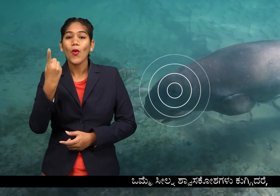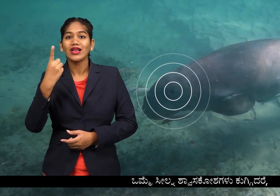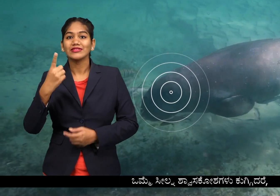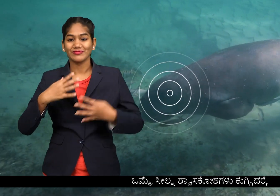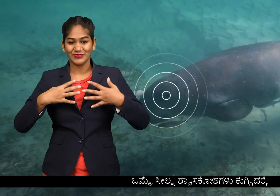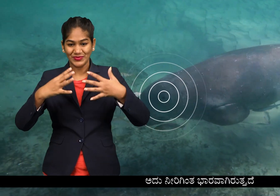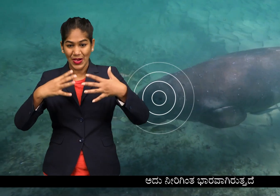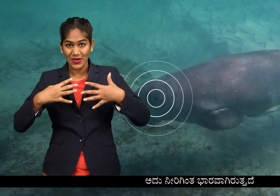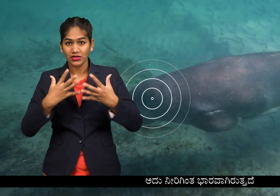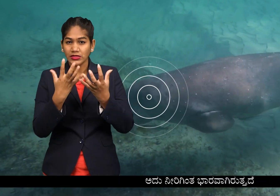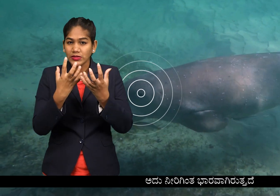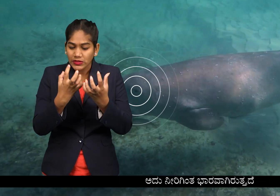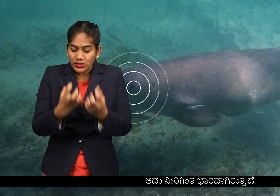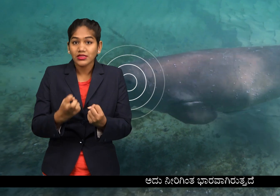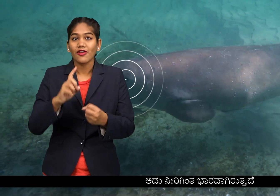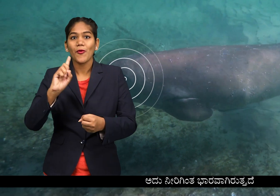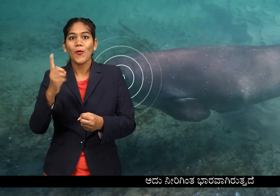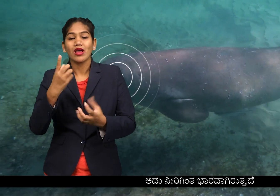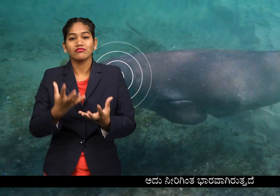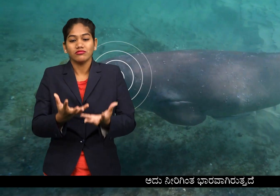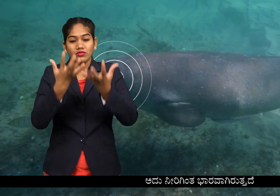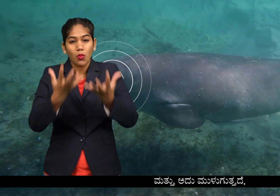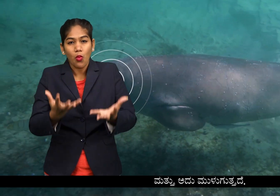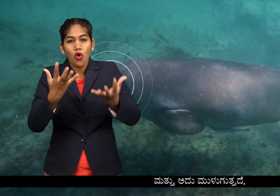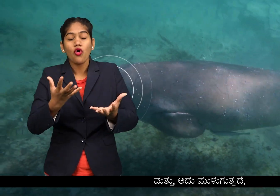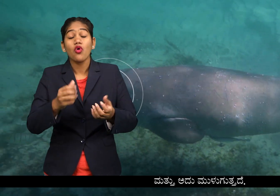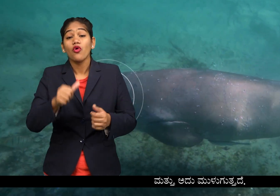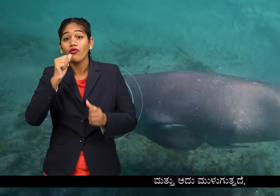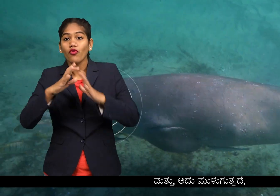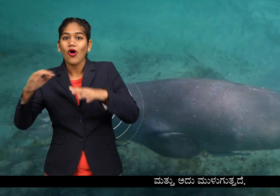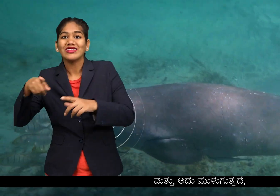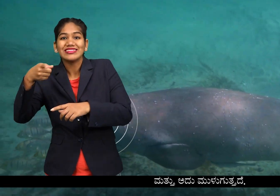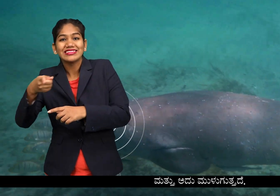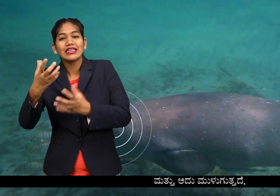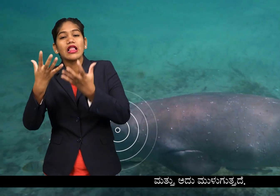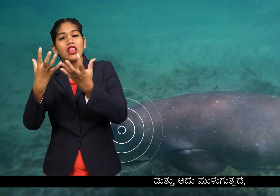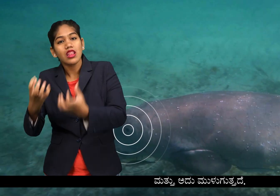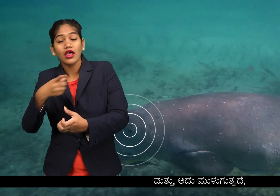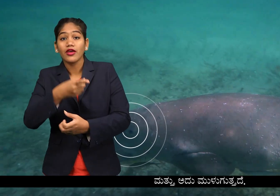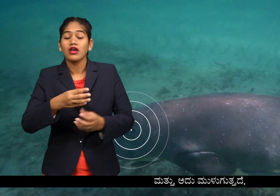ಶ್ವಾಸಕೋಶಗಳು ಕುಗ್ಗಿದರೆ ಅದು ನೀರಿಗಿಂತ ಭಾರವಾಗಿರುತ್ತೆ ಮತ್ತು ಅದು ಮುಳುಗತ್ತೆ.